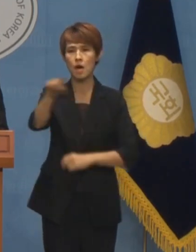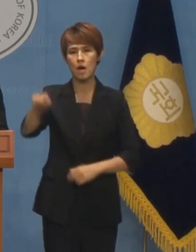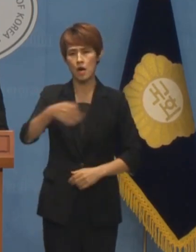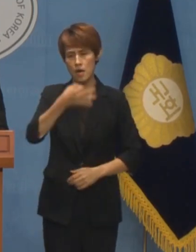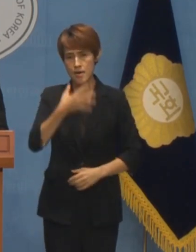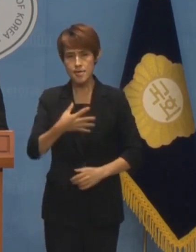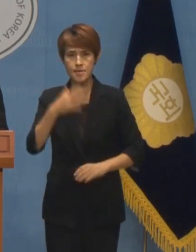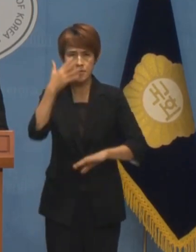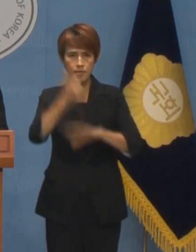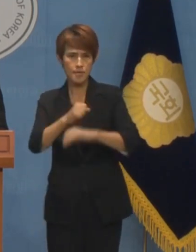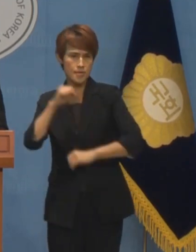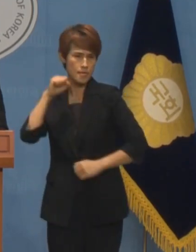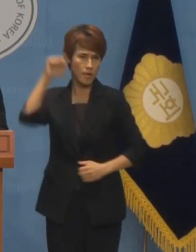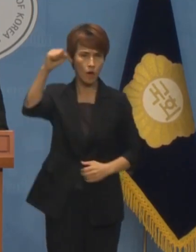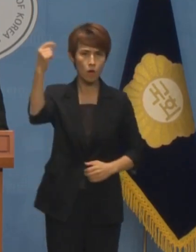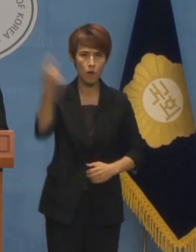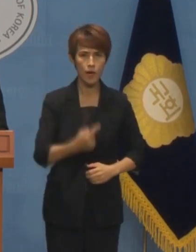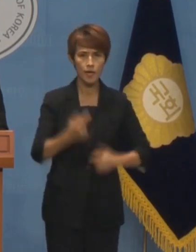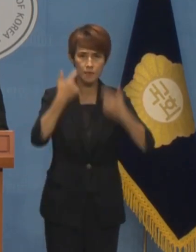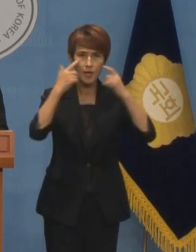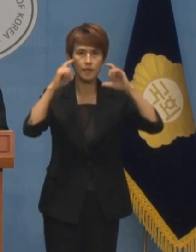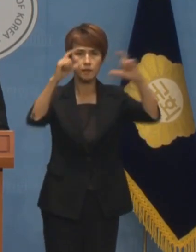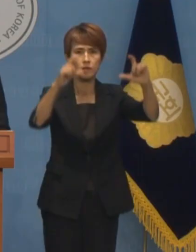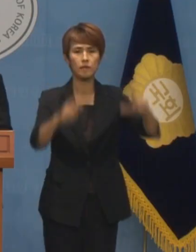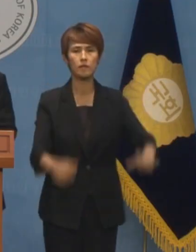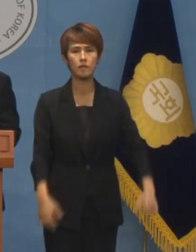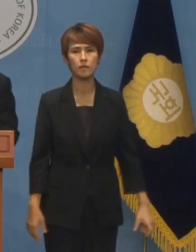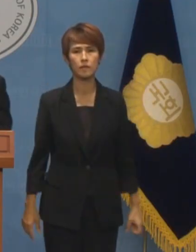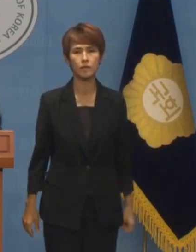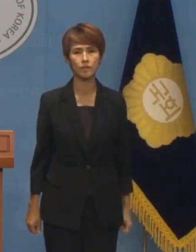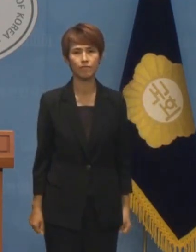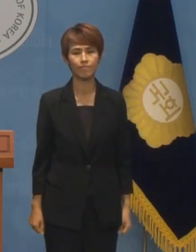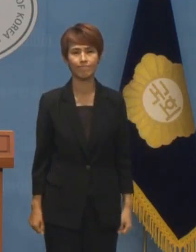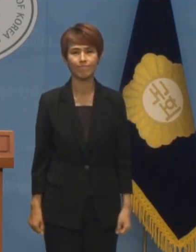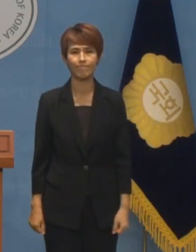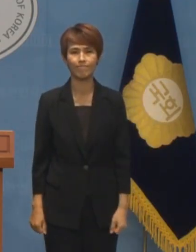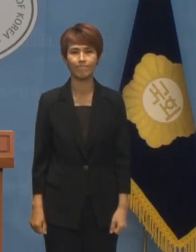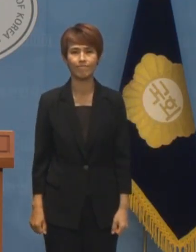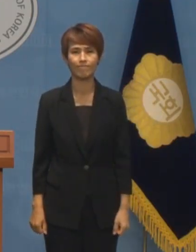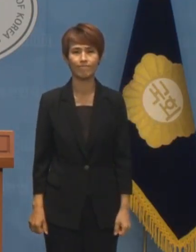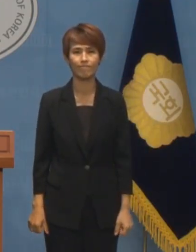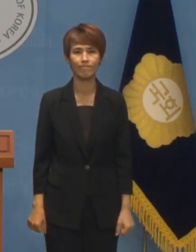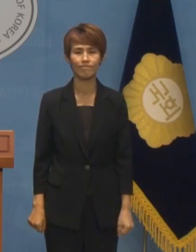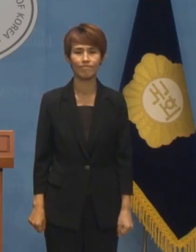함성으로 바뀔 것임을 엄중히 경고합니다. 이상입니다.